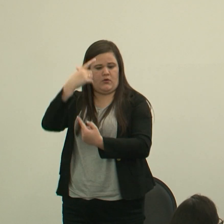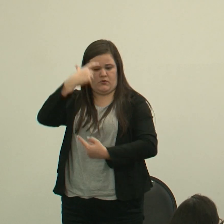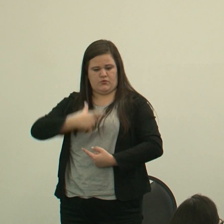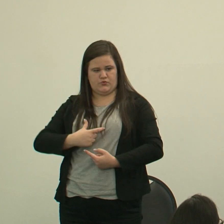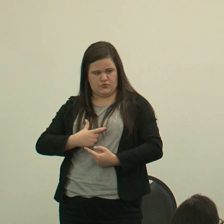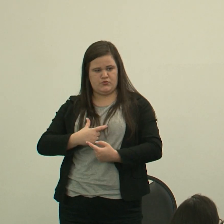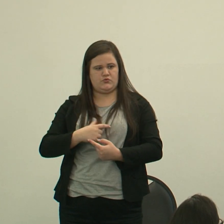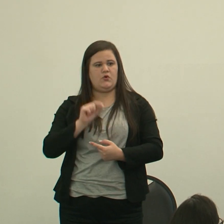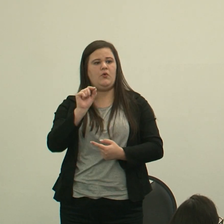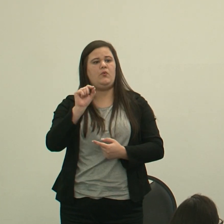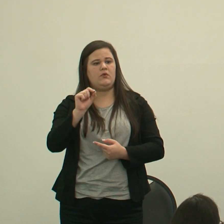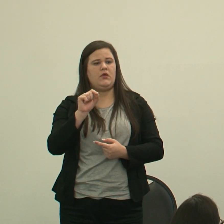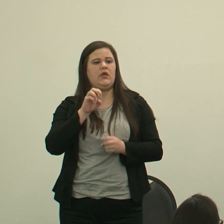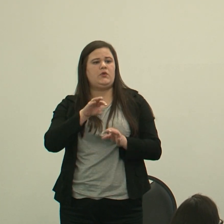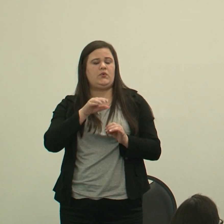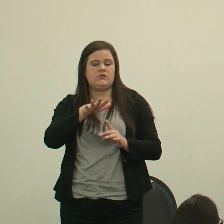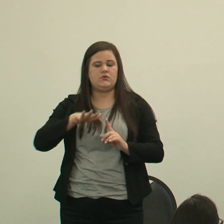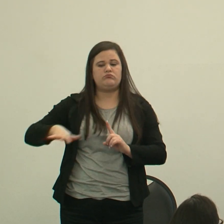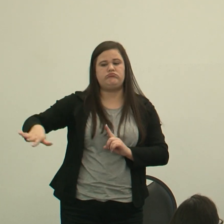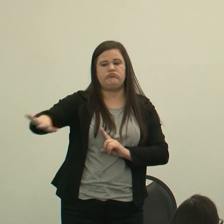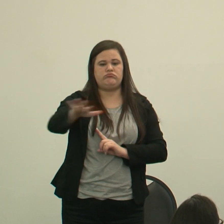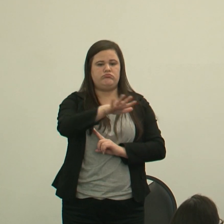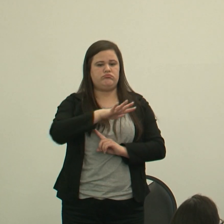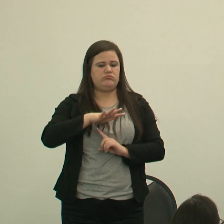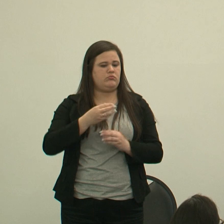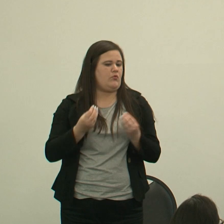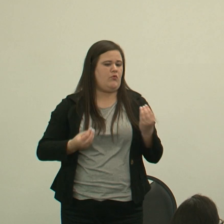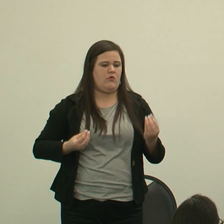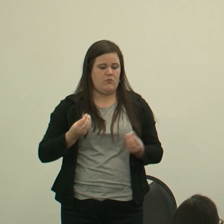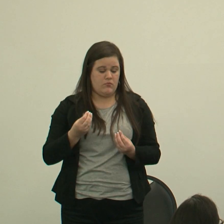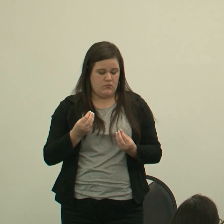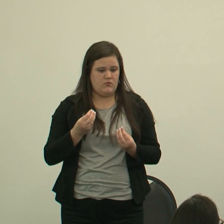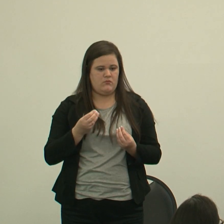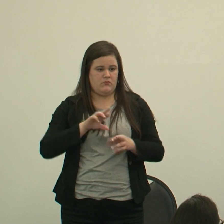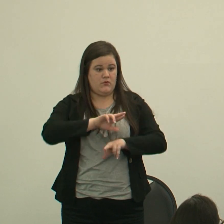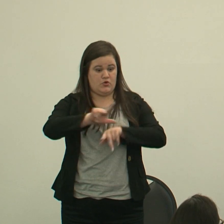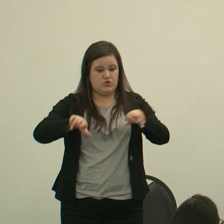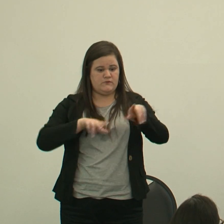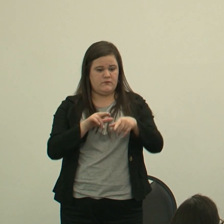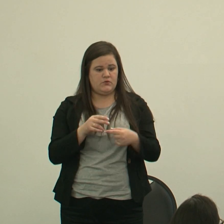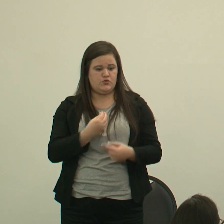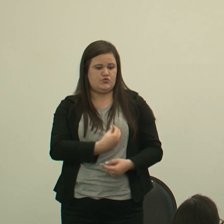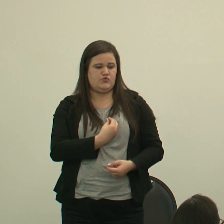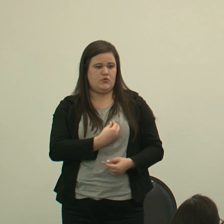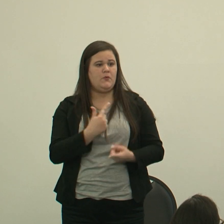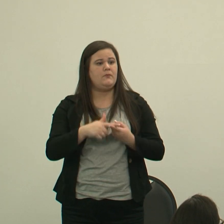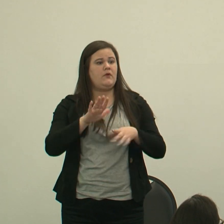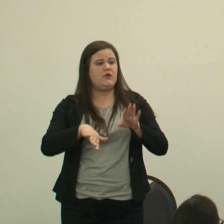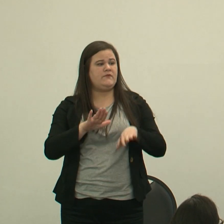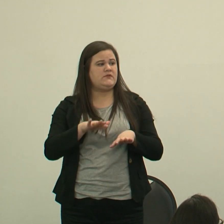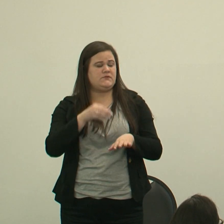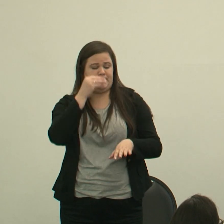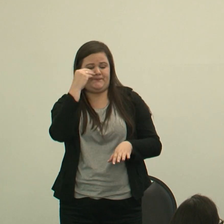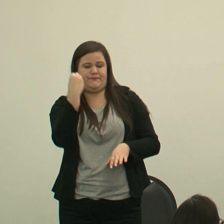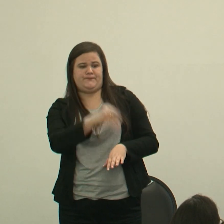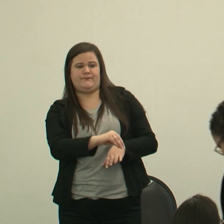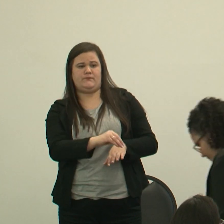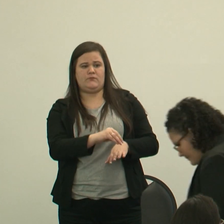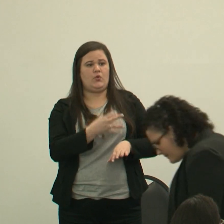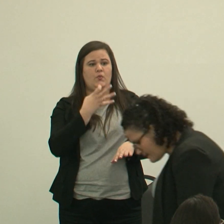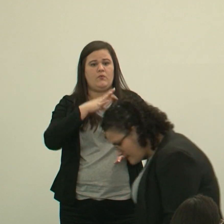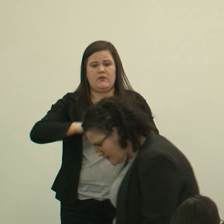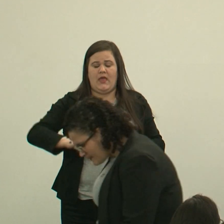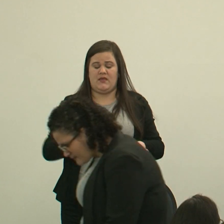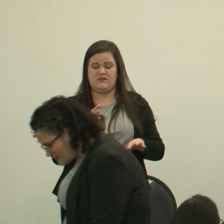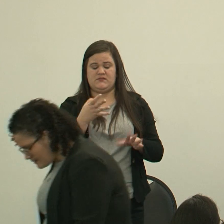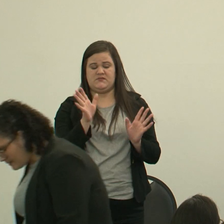essa educação do entorno? Não é para quê? Como é que essas diferenças se apresentam? Porque muitas vezes é ignorar mesmo, do não saber e não ter